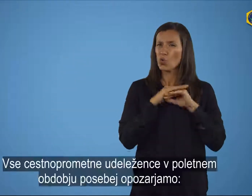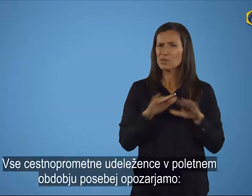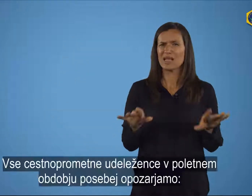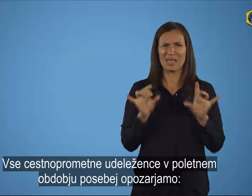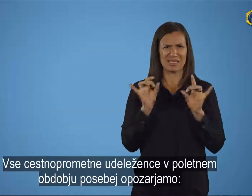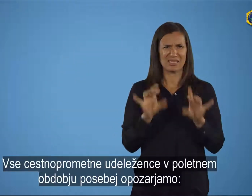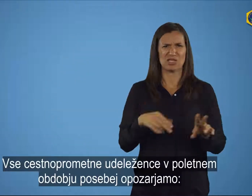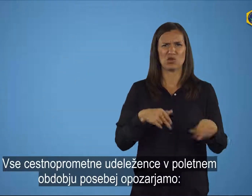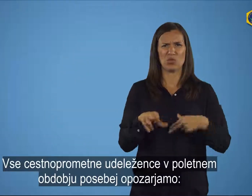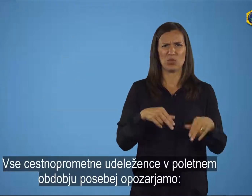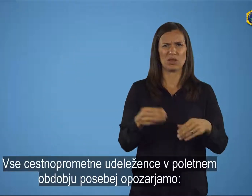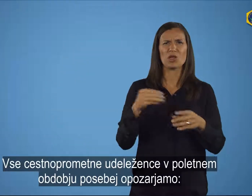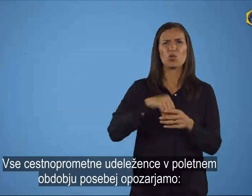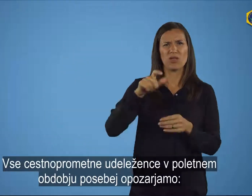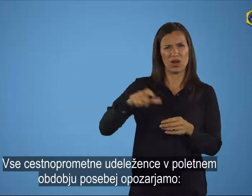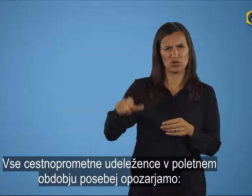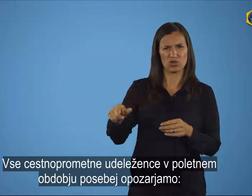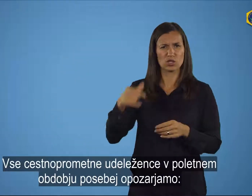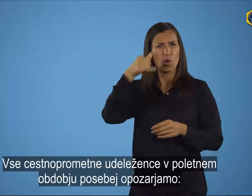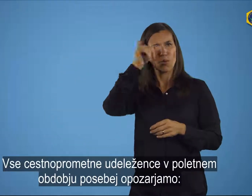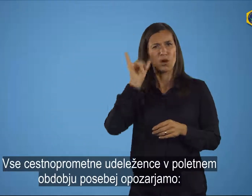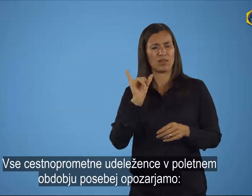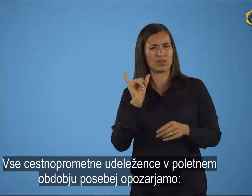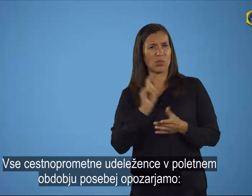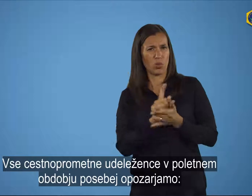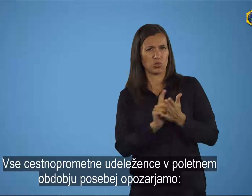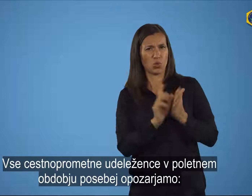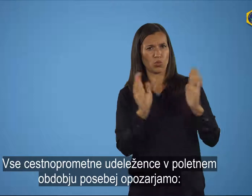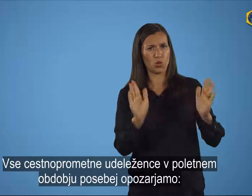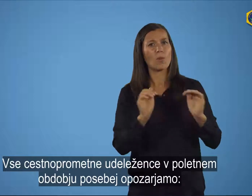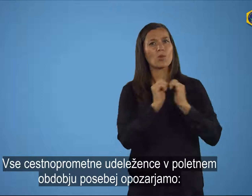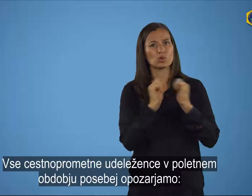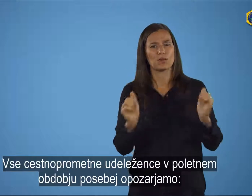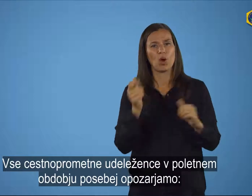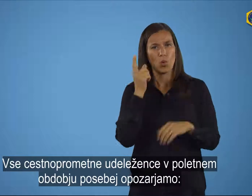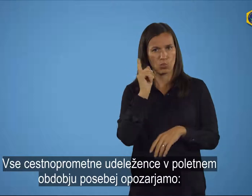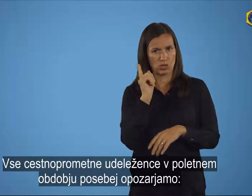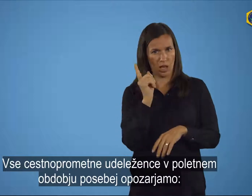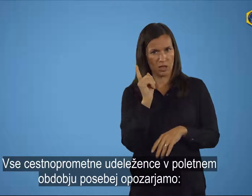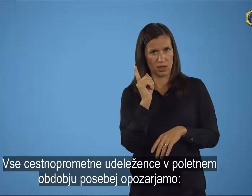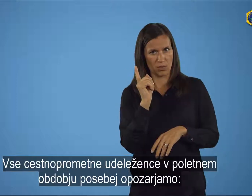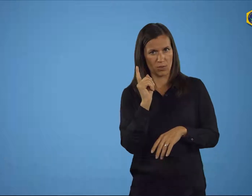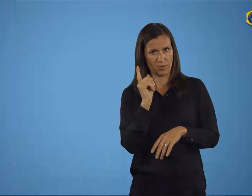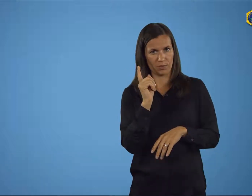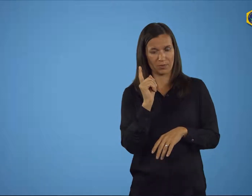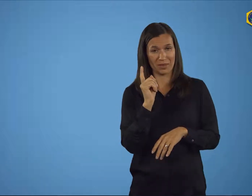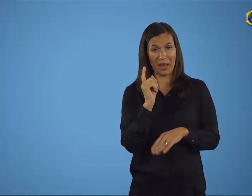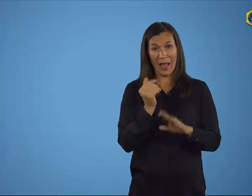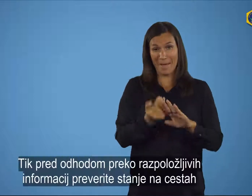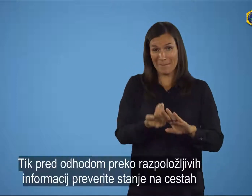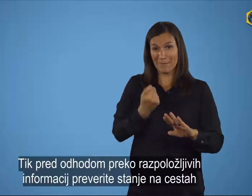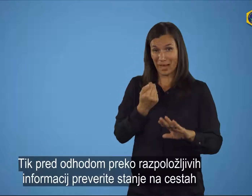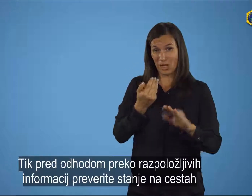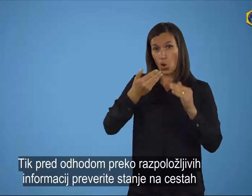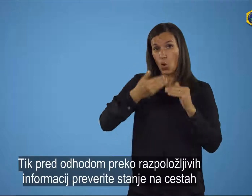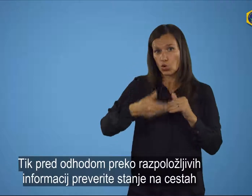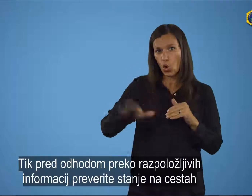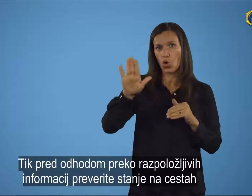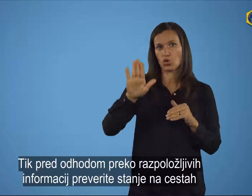Vse cestnoprometne udeležence v poletnem obdobju posebej opozarjamo. Tik pred odhodom